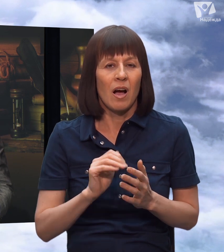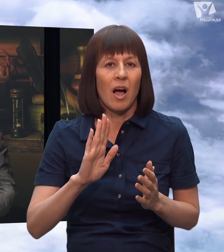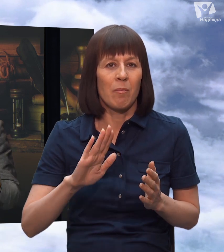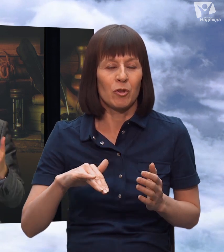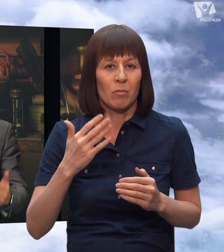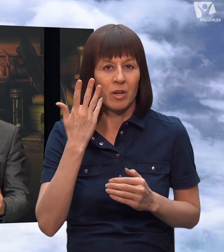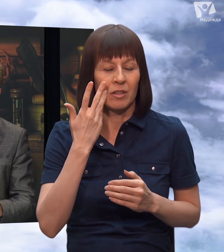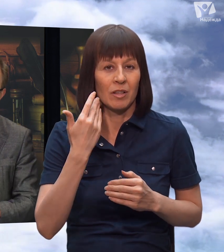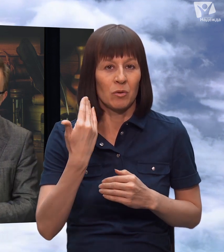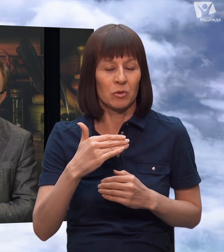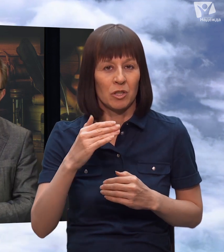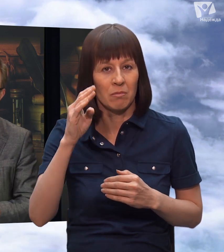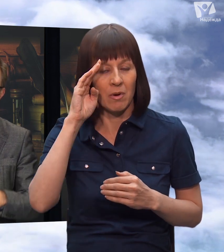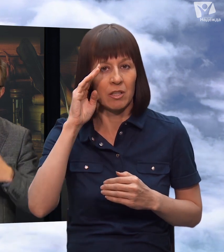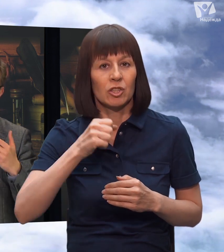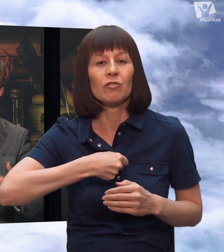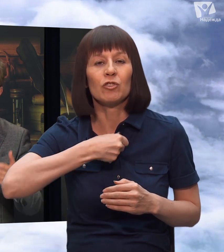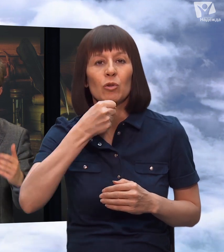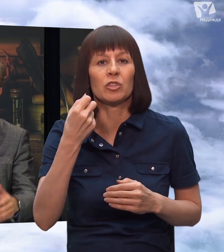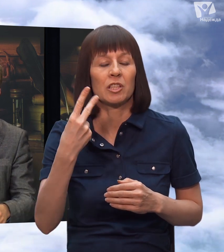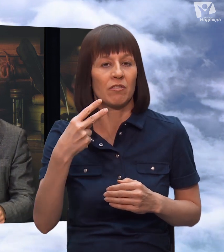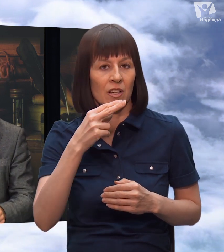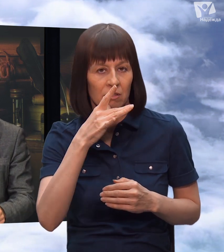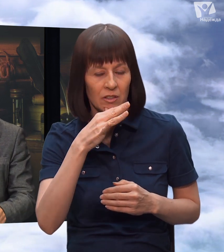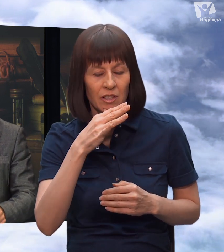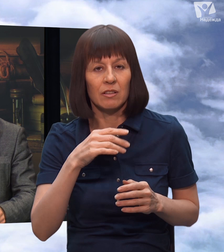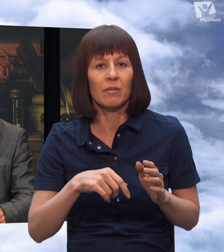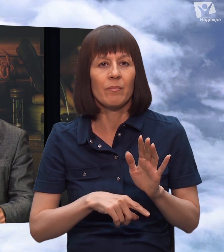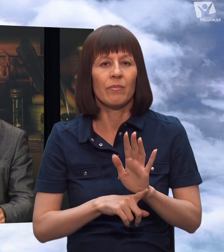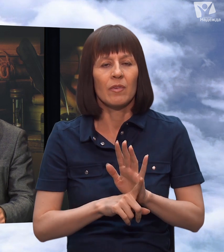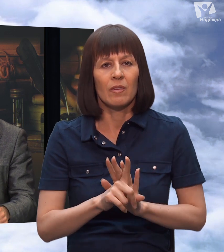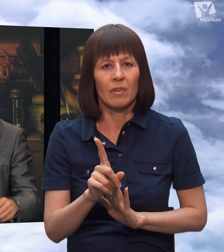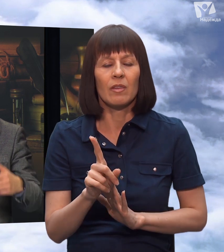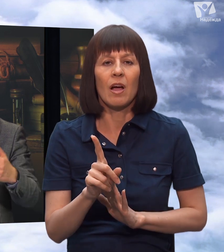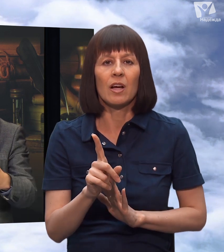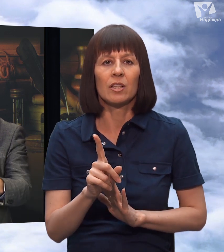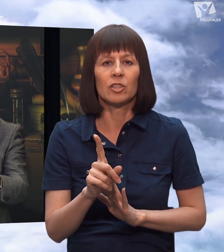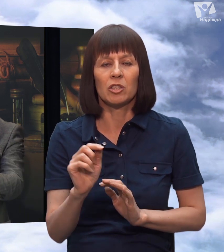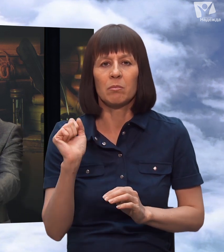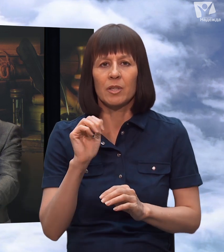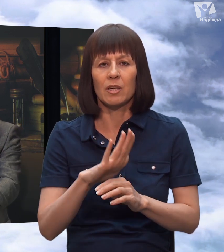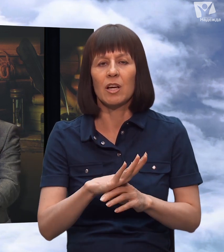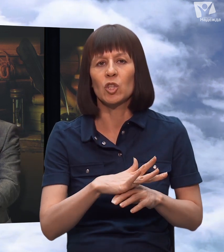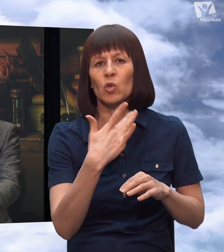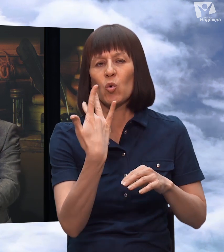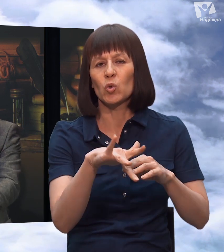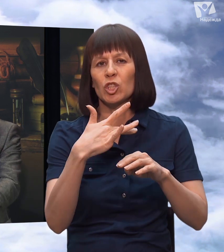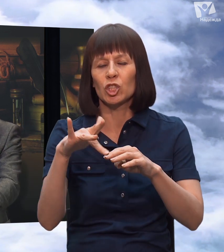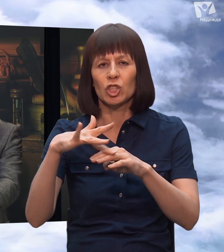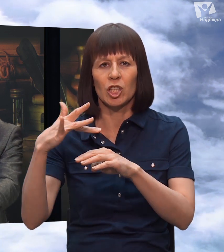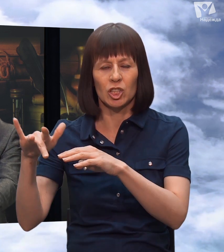12 год то есть когда ему было 20 он начал полномасштабный морг реформу которая должна была подготовить